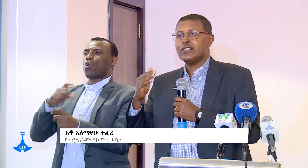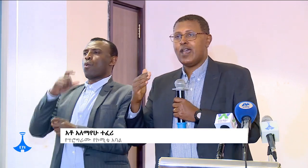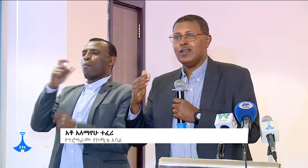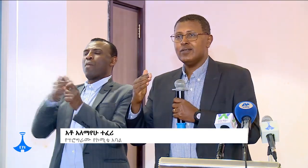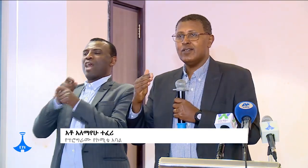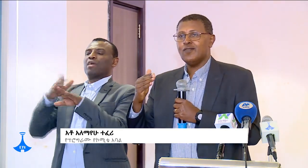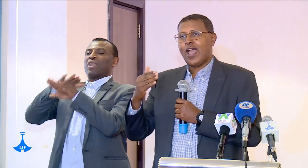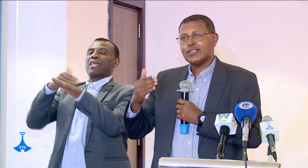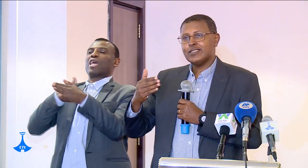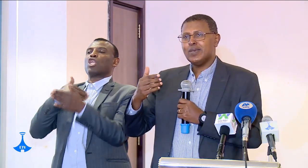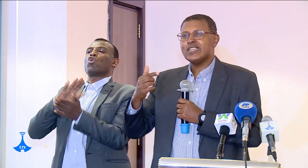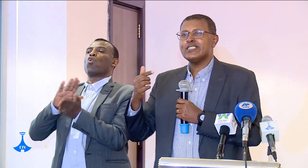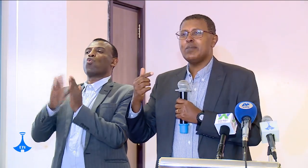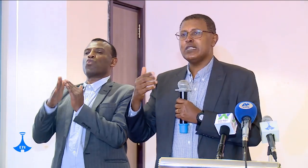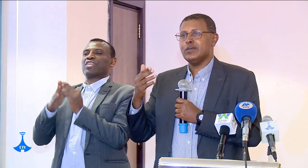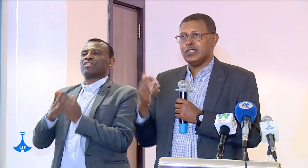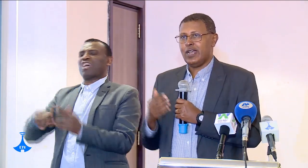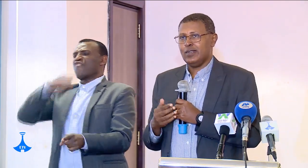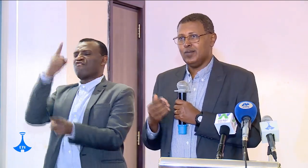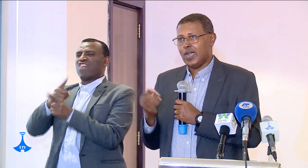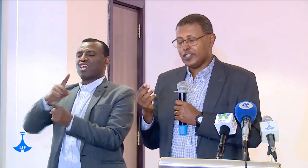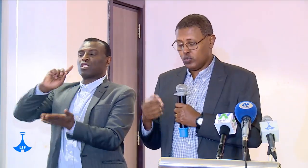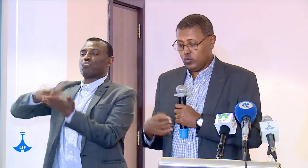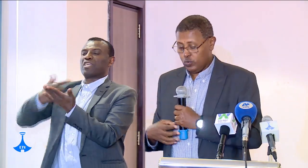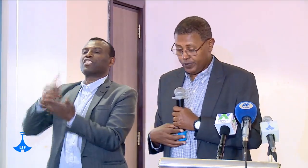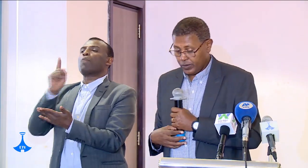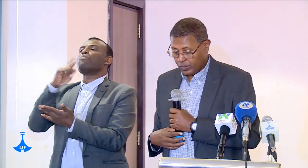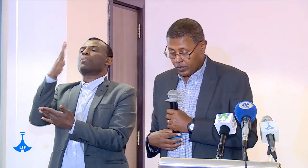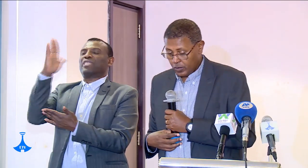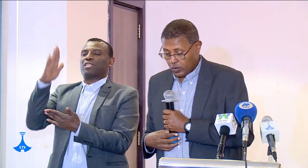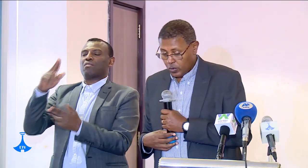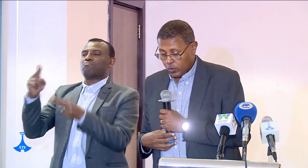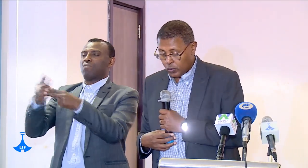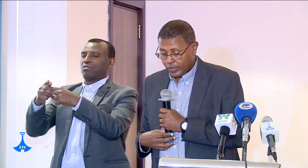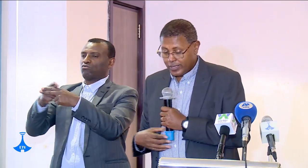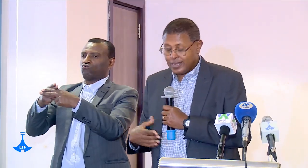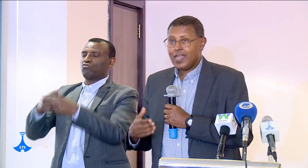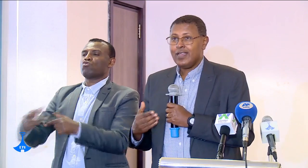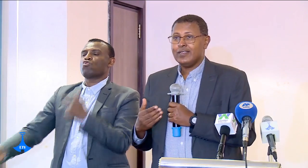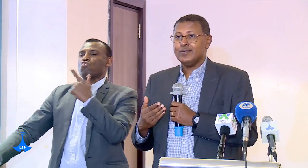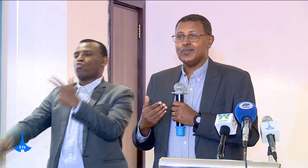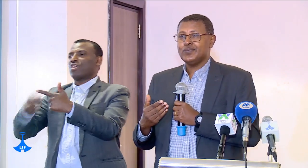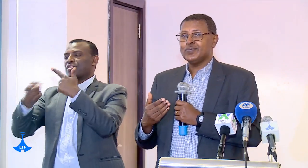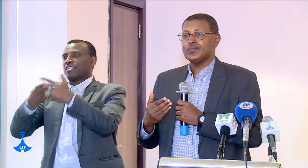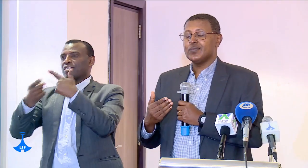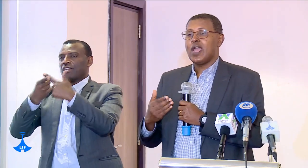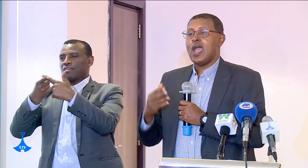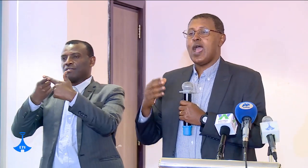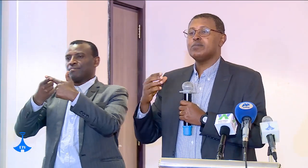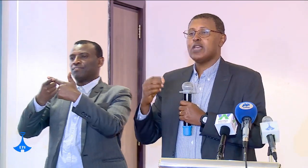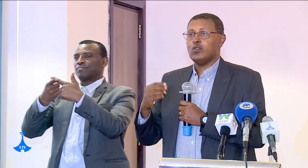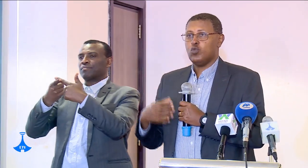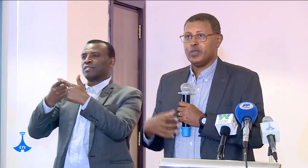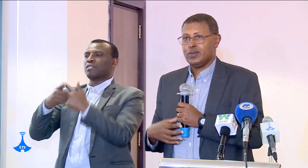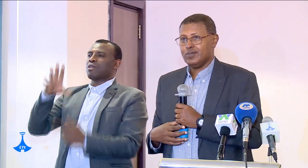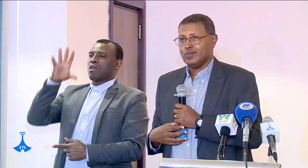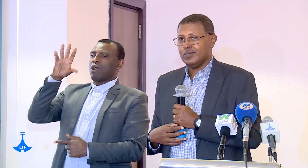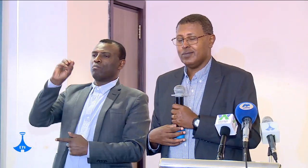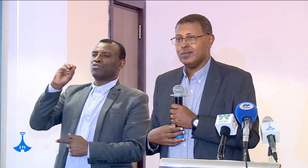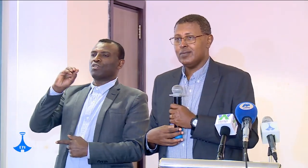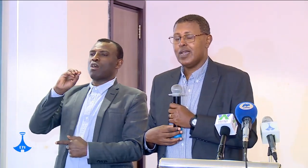ያለው ሁኔታ ፋክት መረጃ ምን ይመስላል ባጭሩ። ሁለተኛ 50